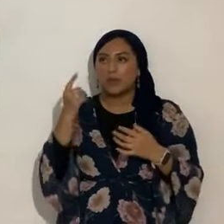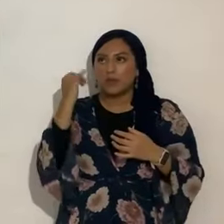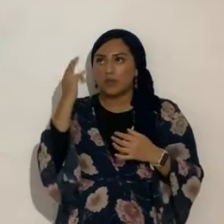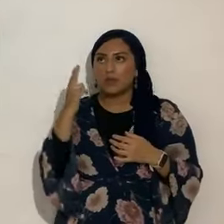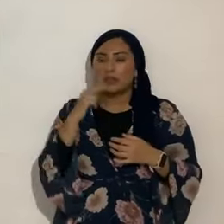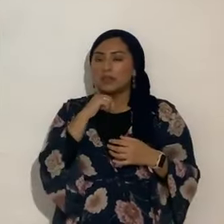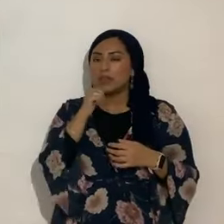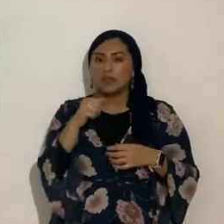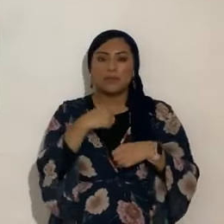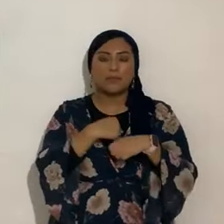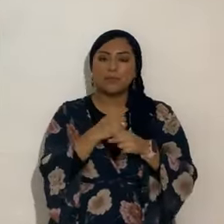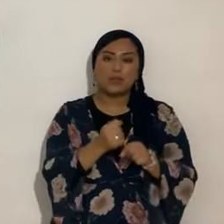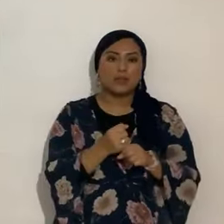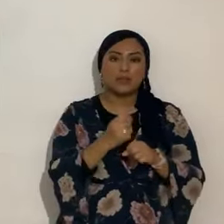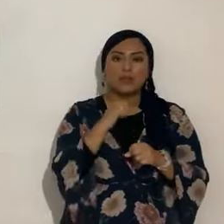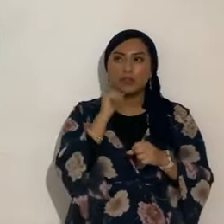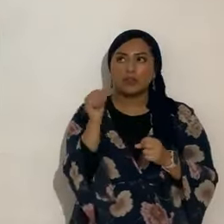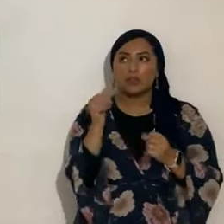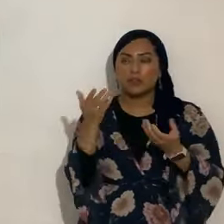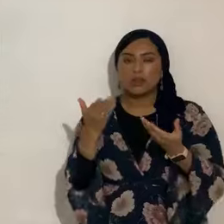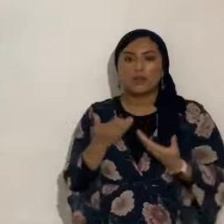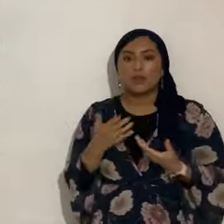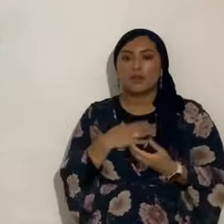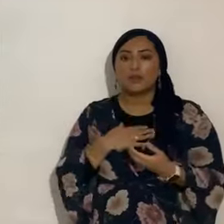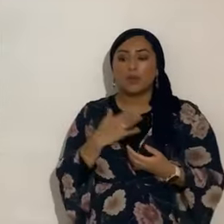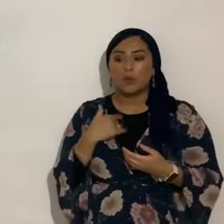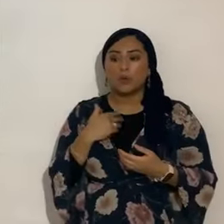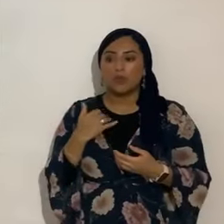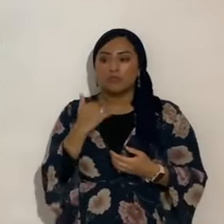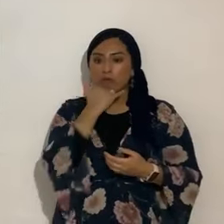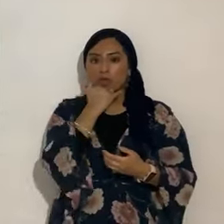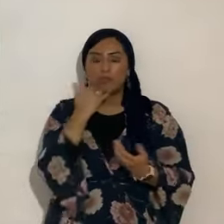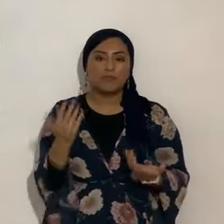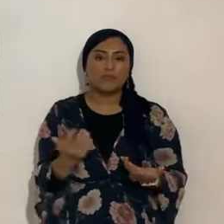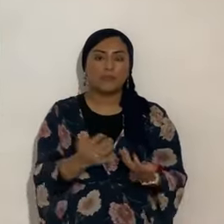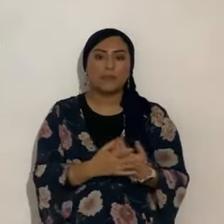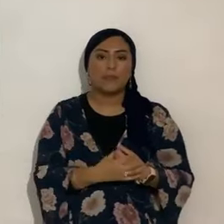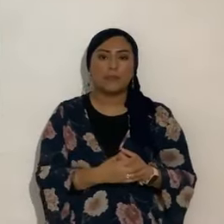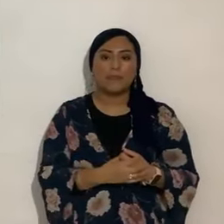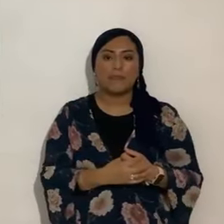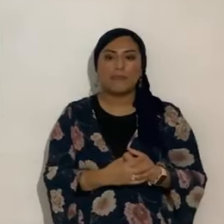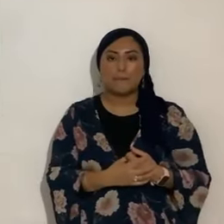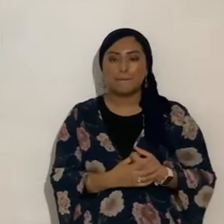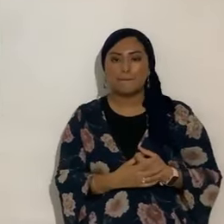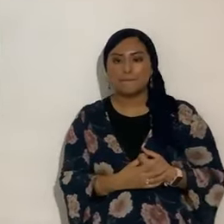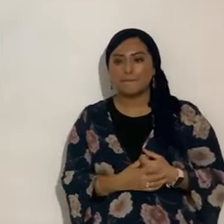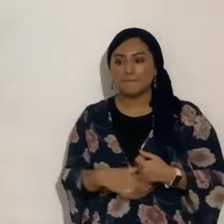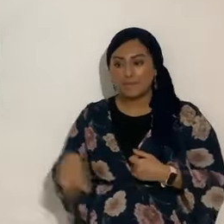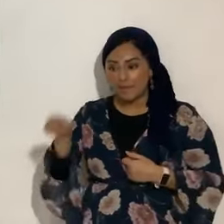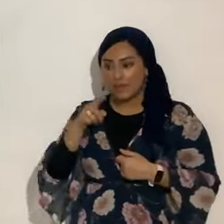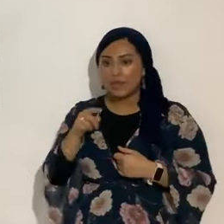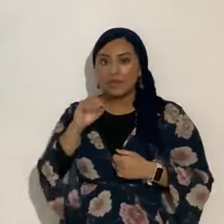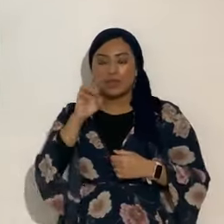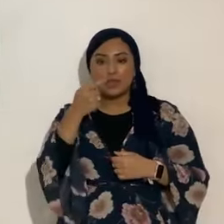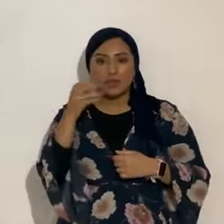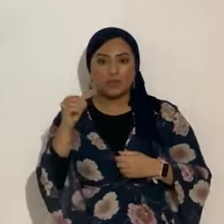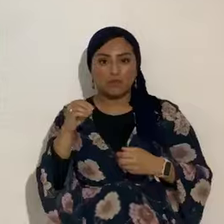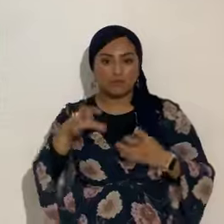te dio, no me dio. Entonces estaríamos mal, porque ahí estaría funcionando el ego a todo lo que